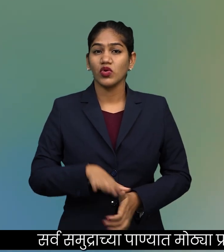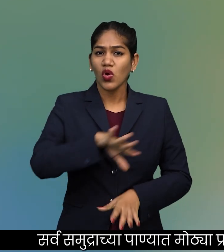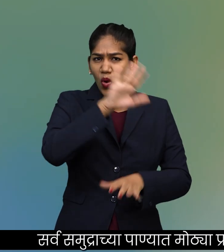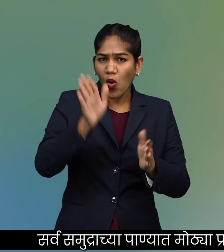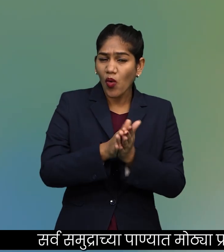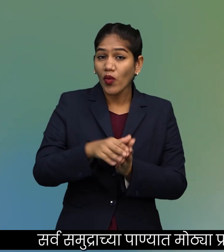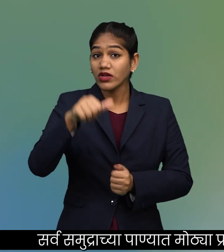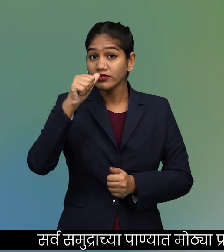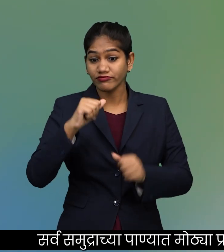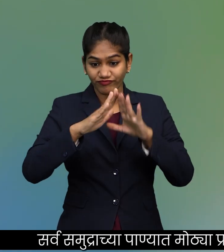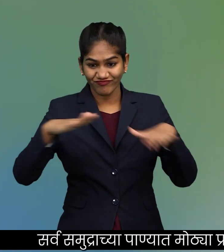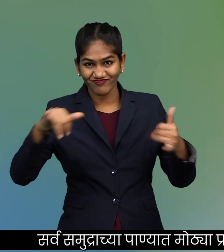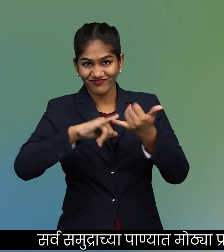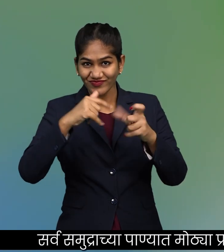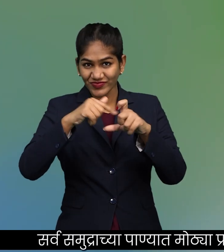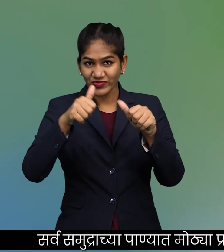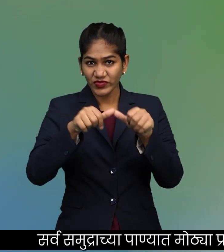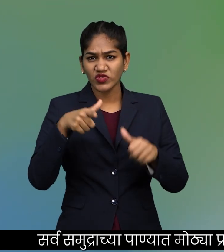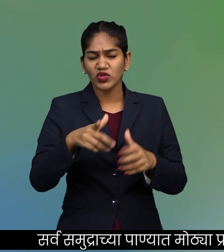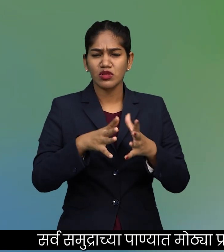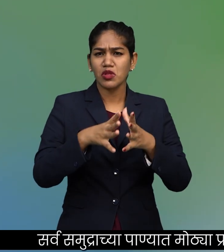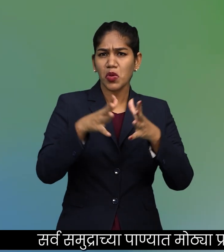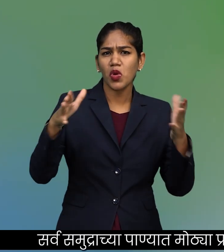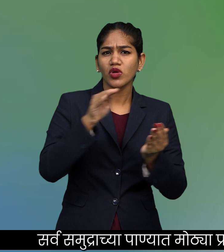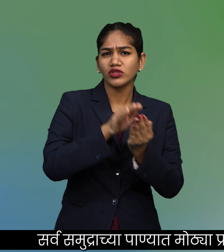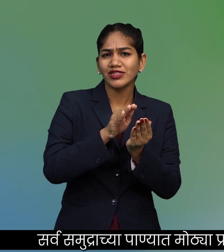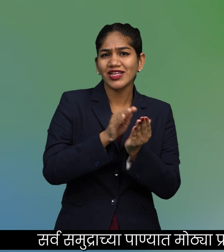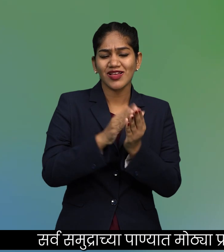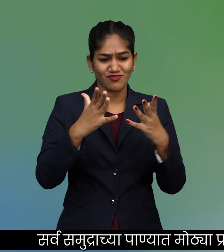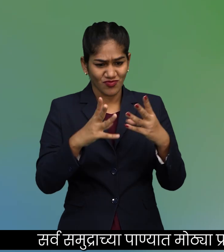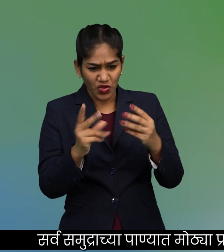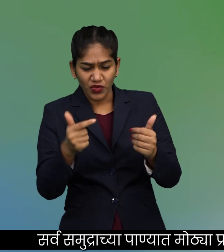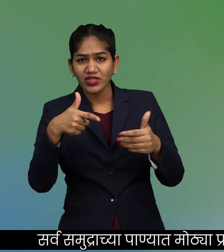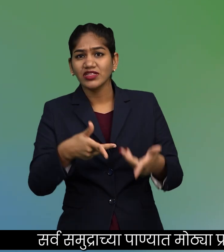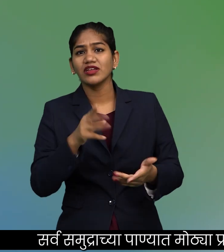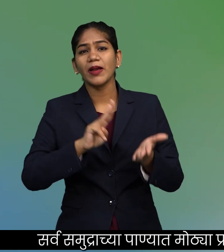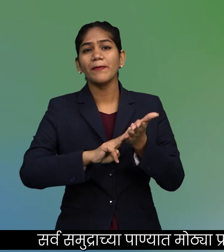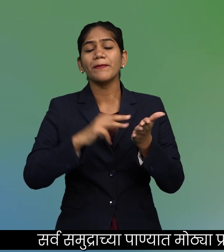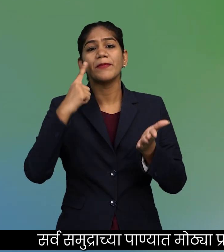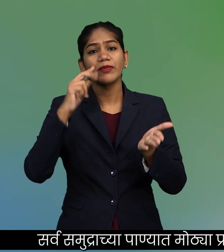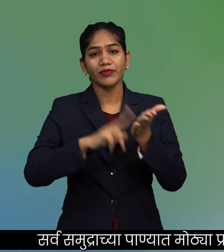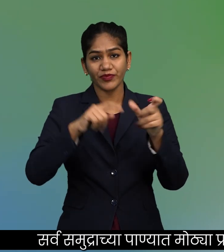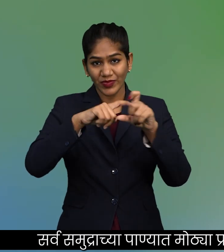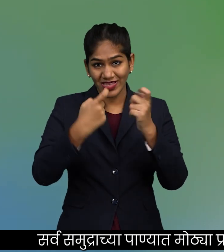सर्व समुद्राच्या पाण्यात मोठ्या प्रमाणात विरघळलेले खनिज पदार्थ असतात.